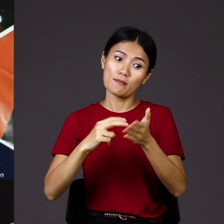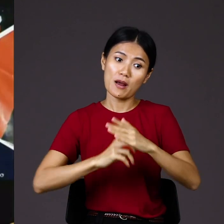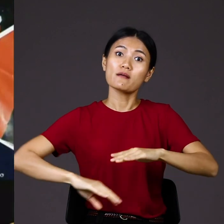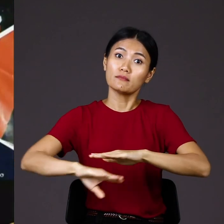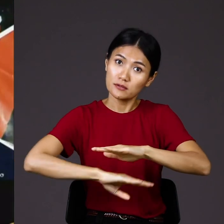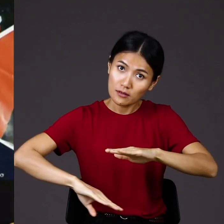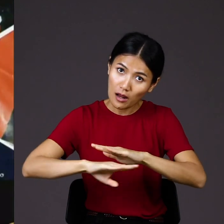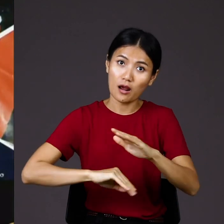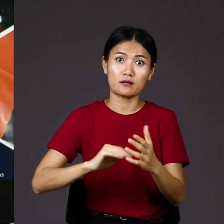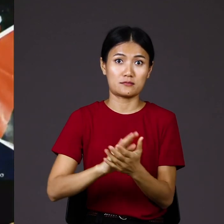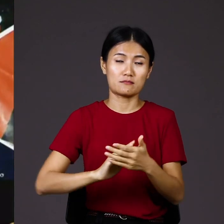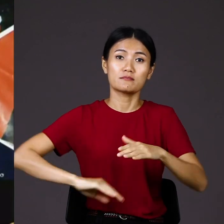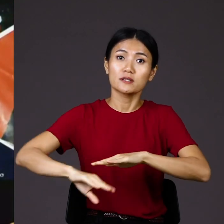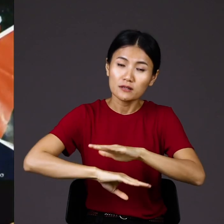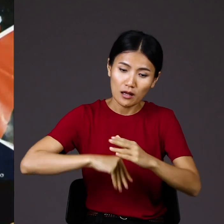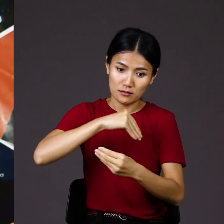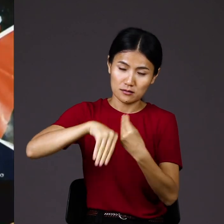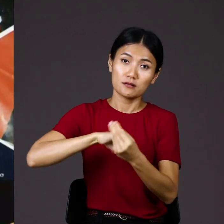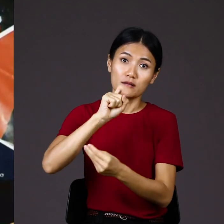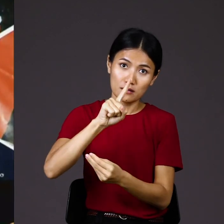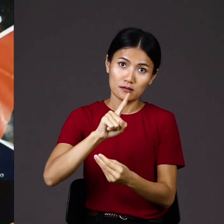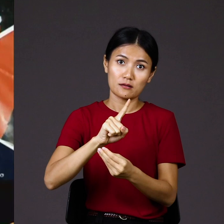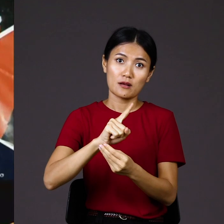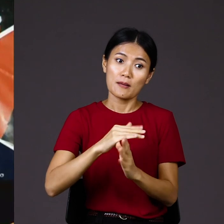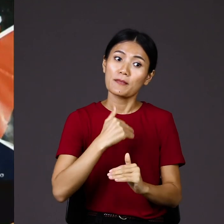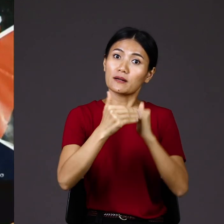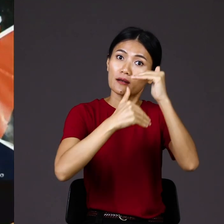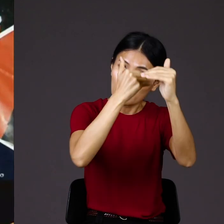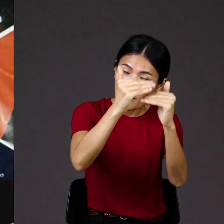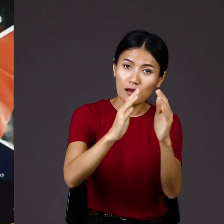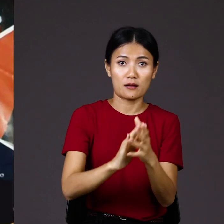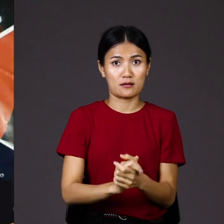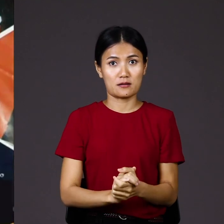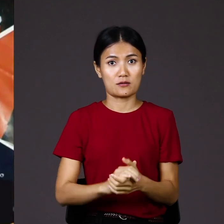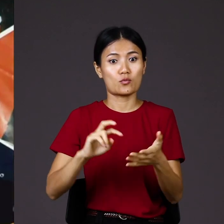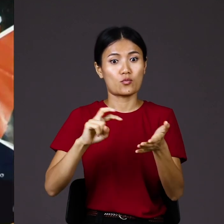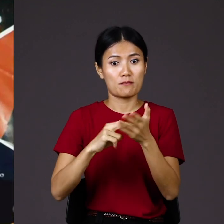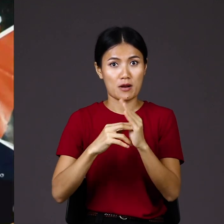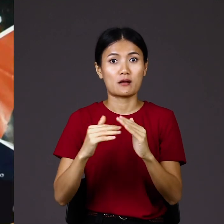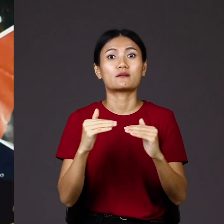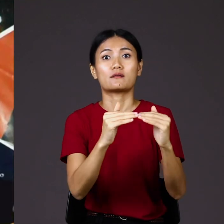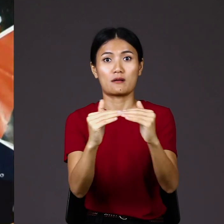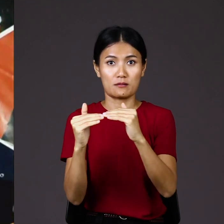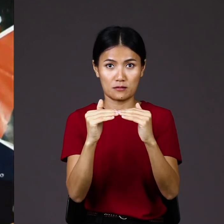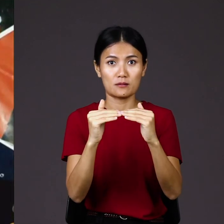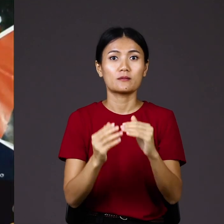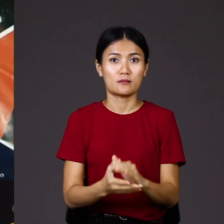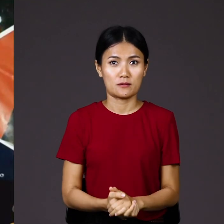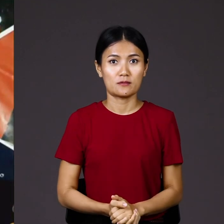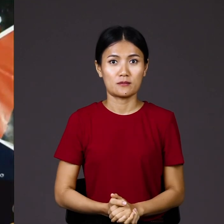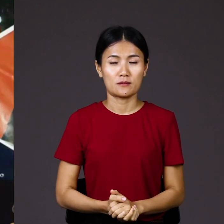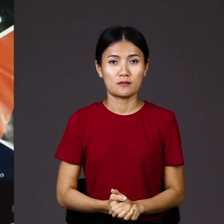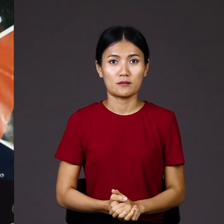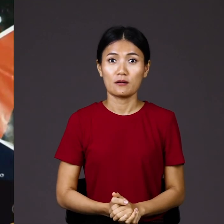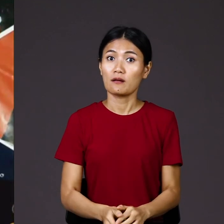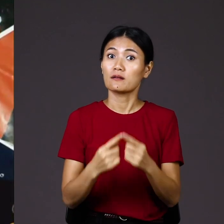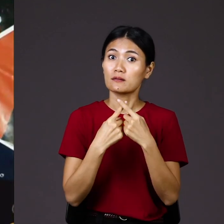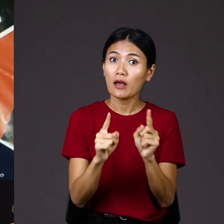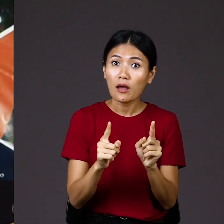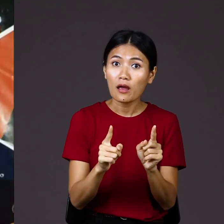นี่คือพื้นฐานของการเจริญเติบโตทางเศรษฐกิจนี่คือพื้นฐานของความเจริญก้าวหน้าที่เท่าเทียมกัน